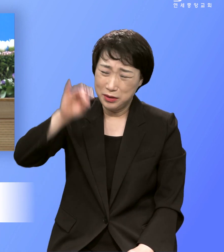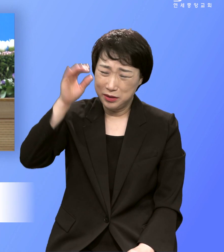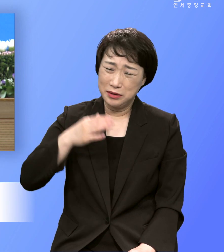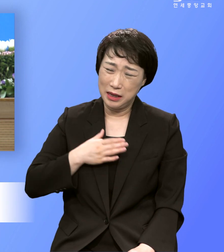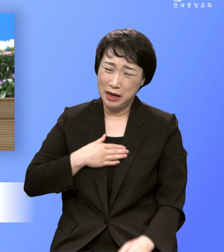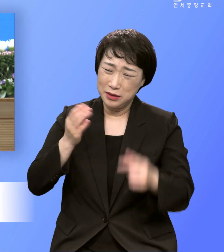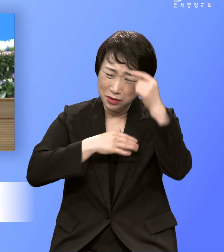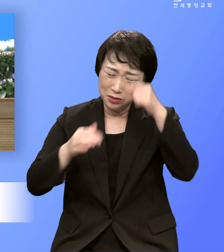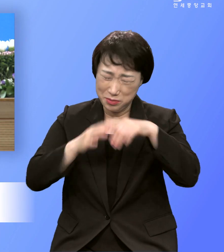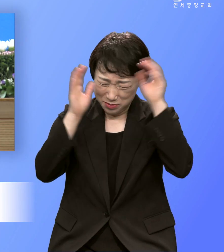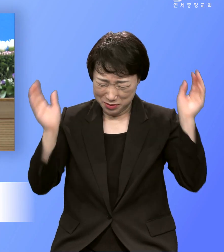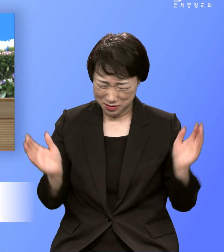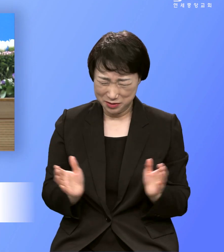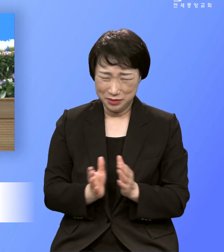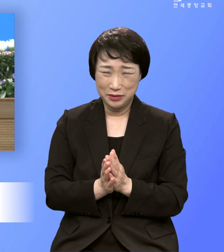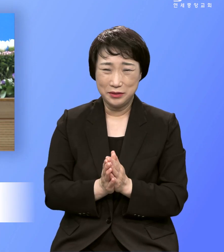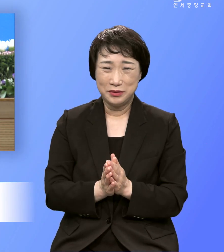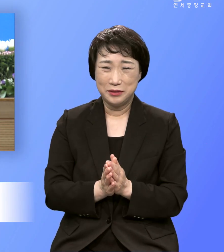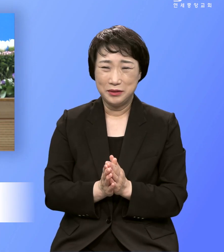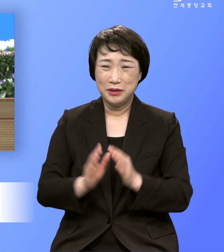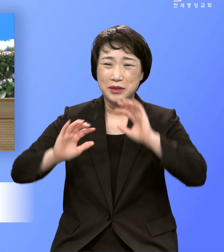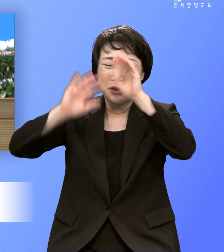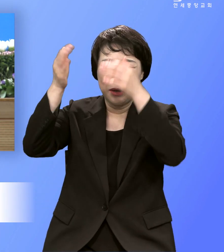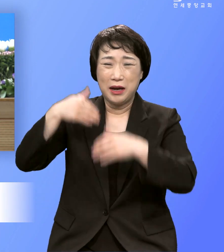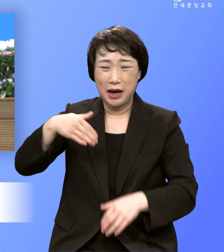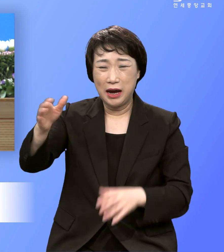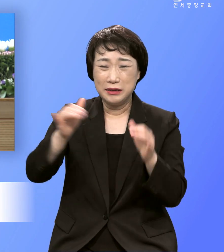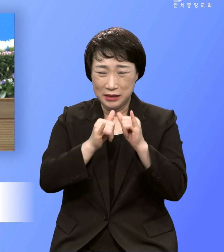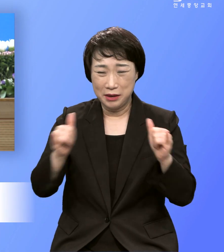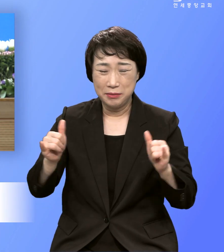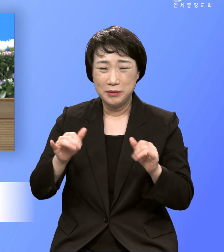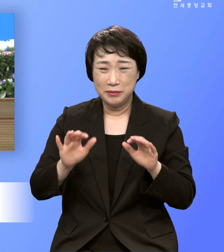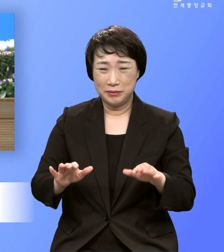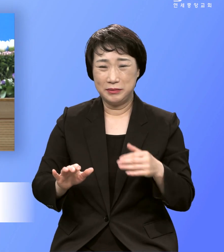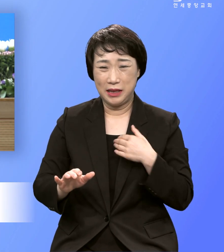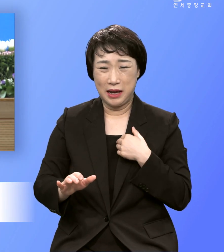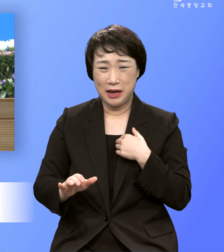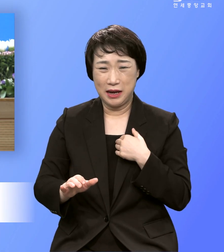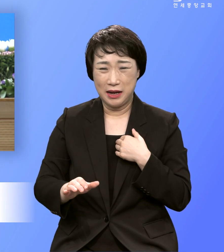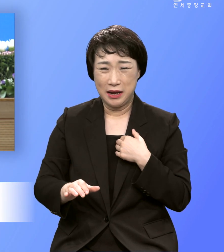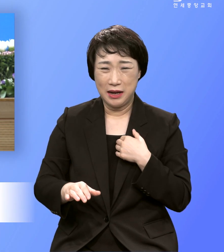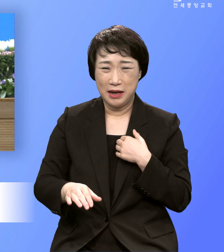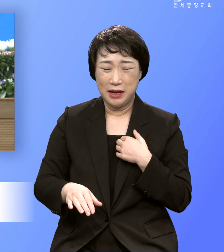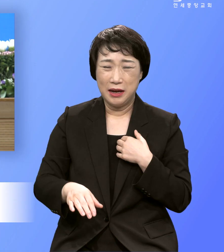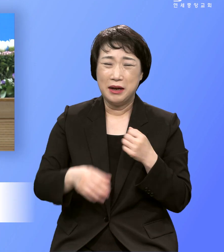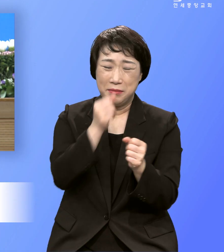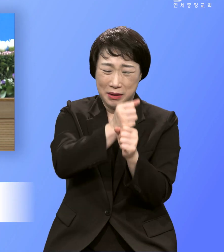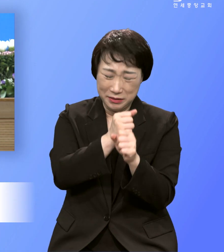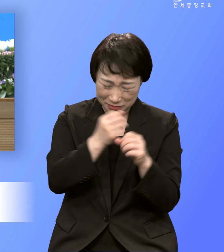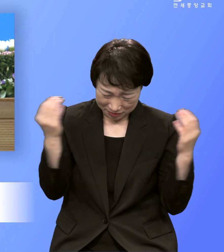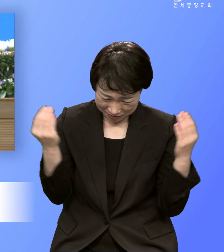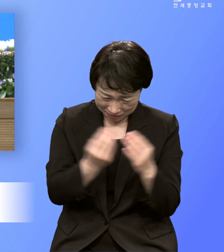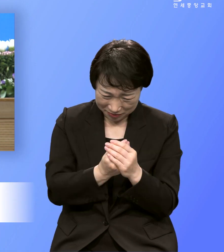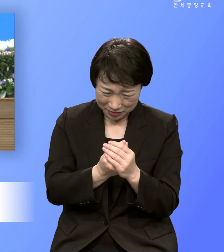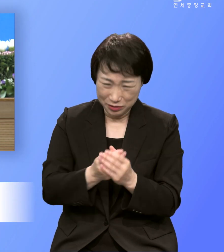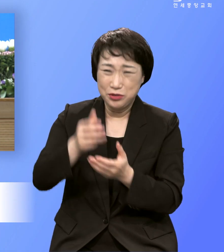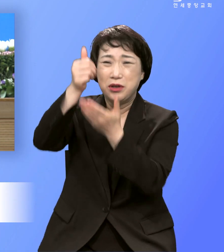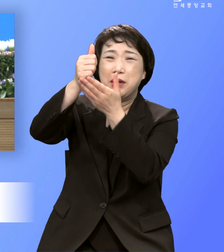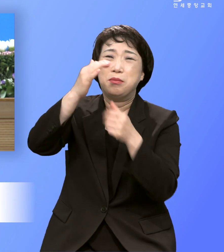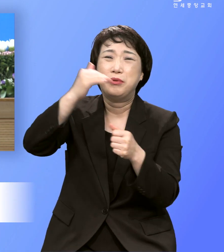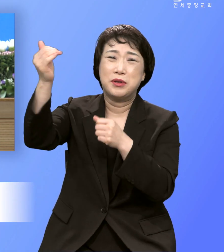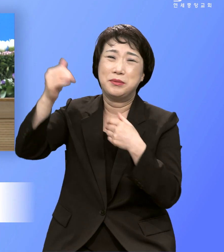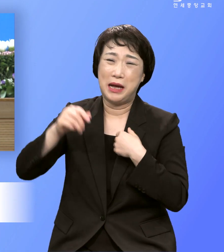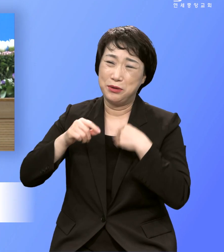내가 성도들 천국 갈 수 있는 사람으로 많이 만들어 놓고 주님이 부르시면